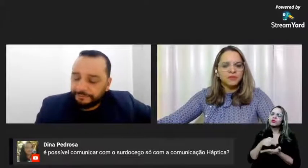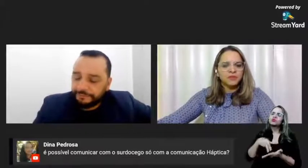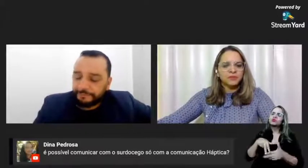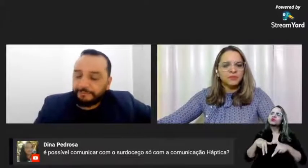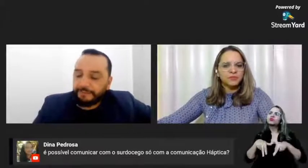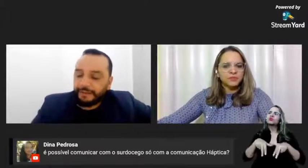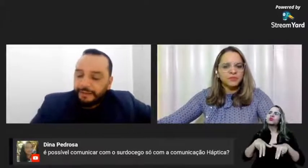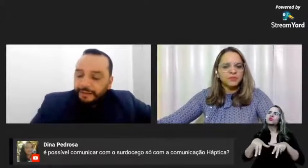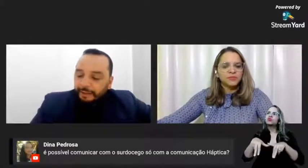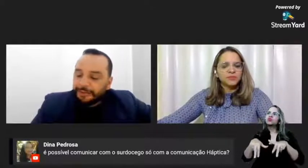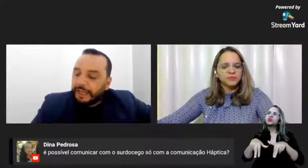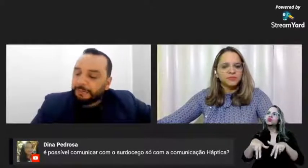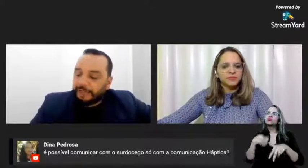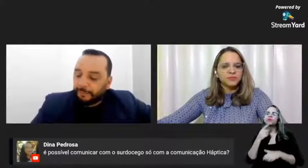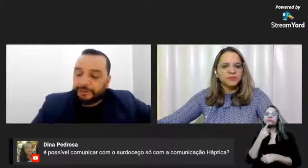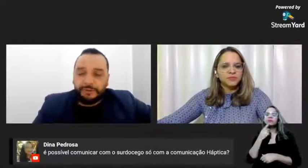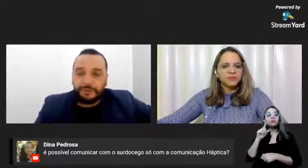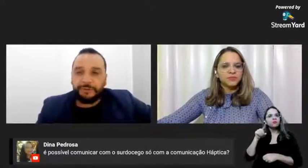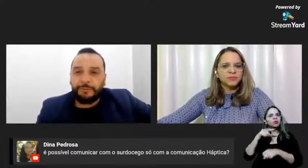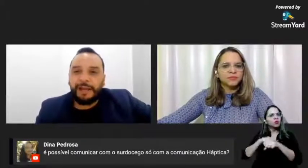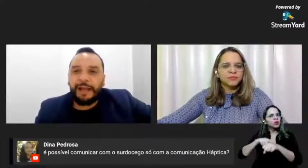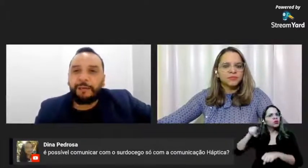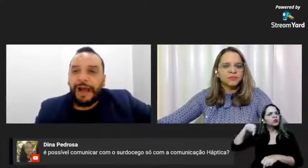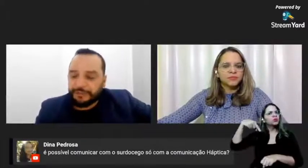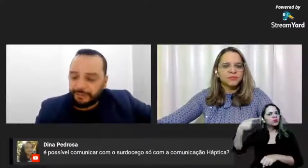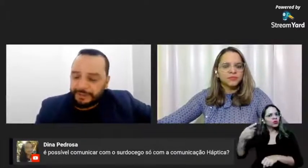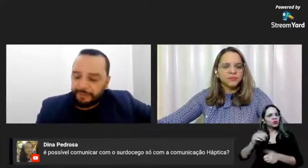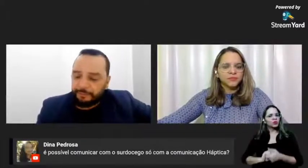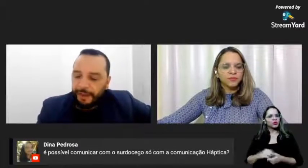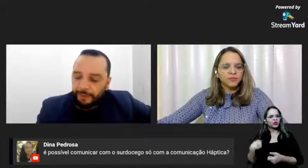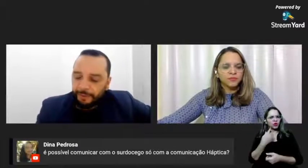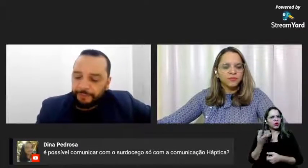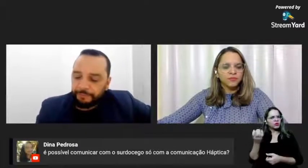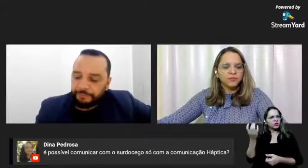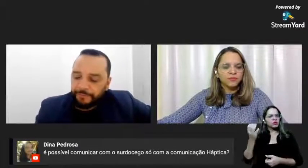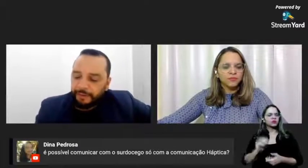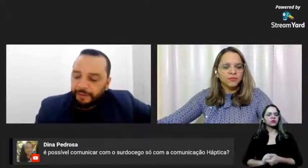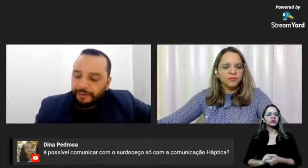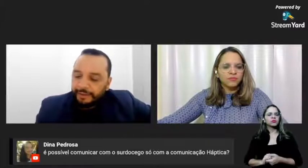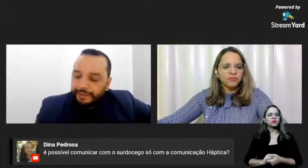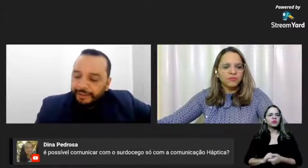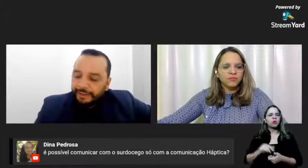né? Um tempo depois, nós fomos num parque aquático em São Paulo